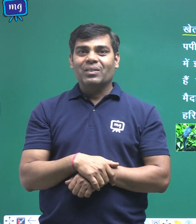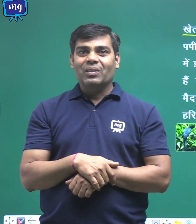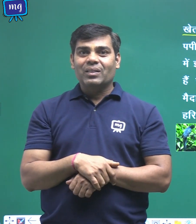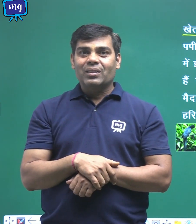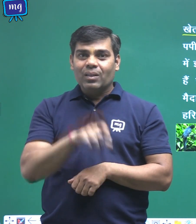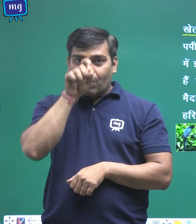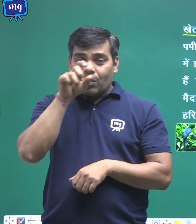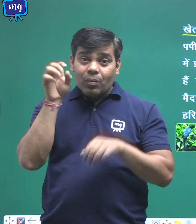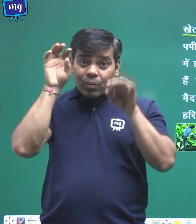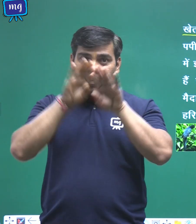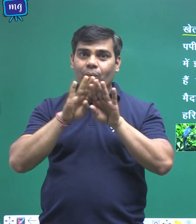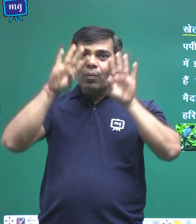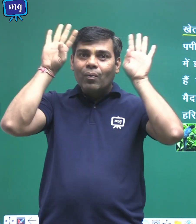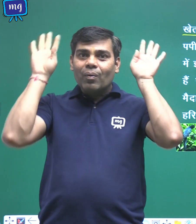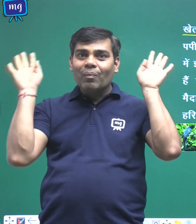मोर,